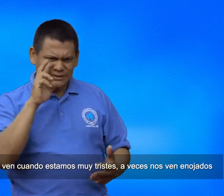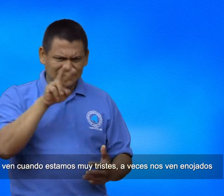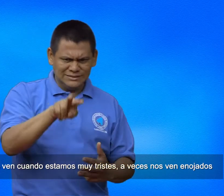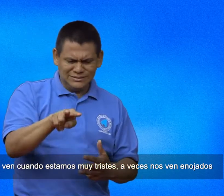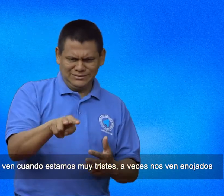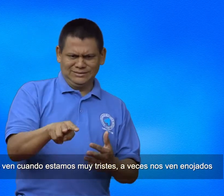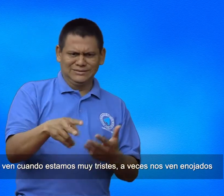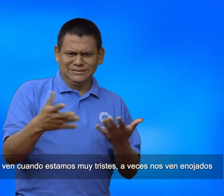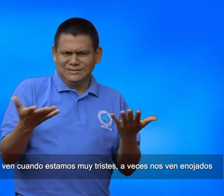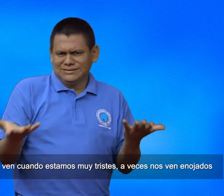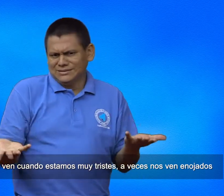enojado